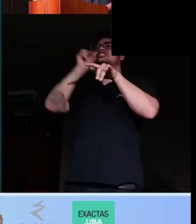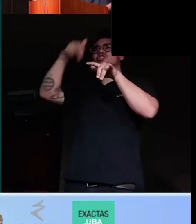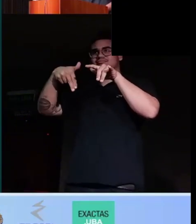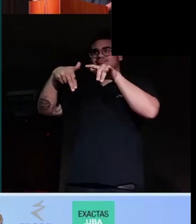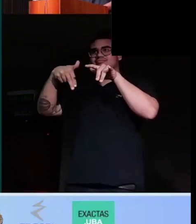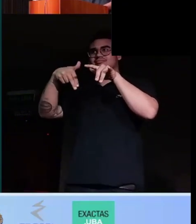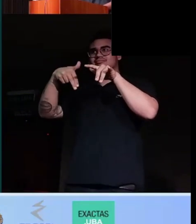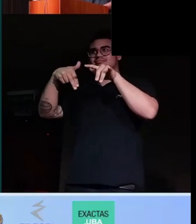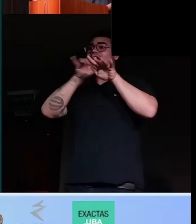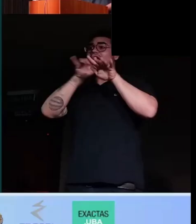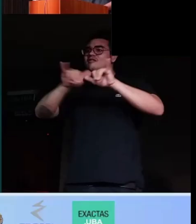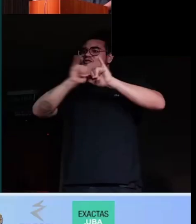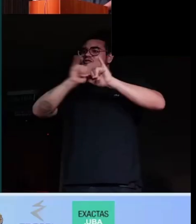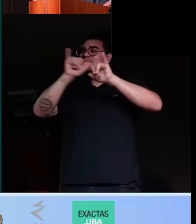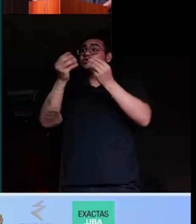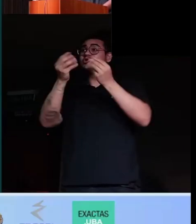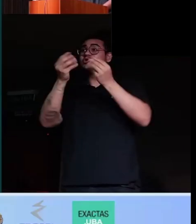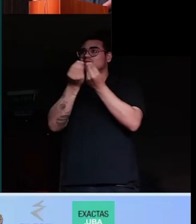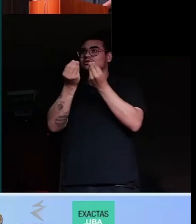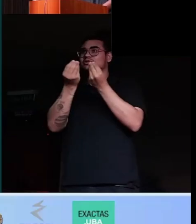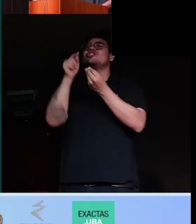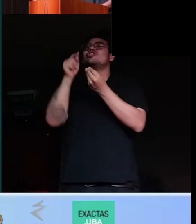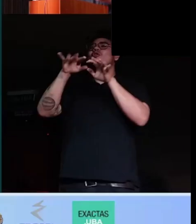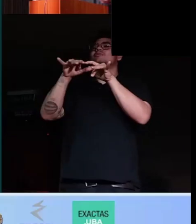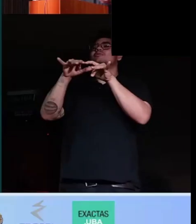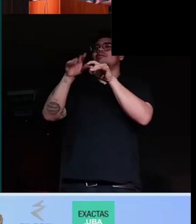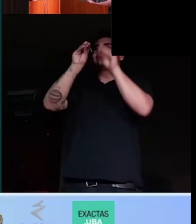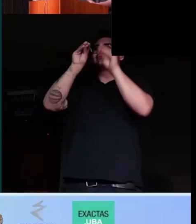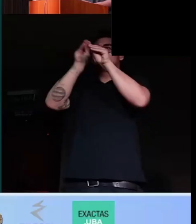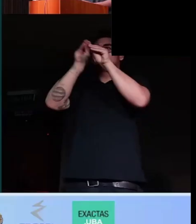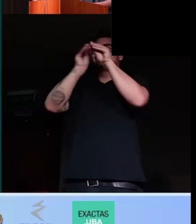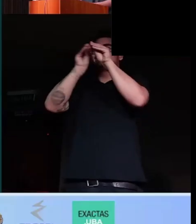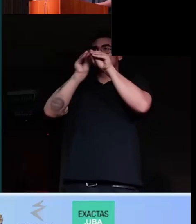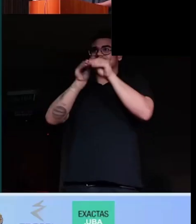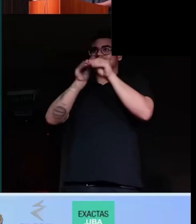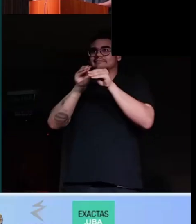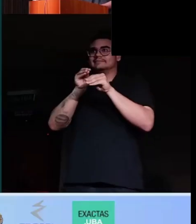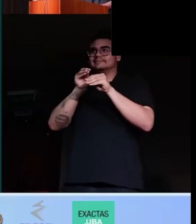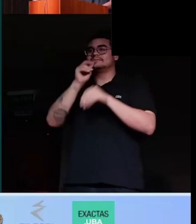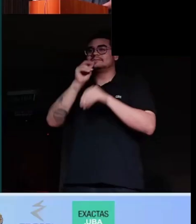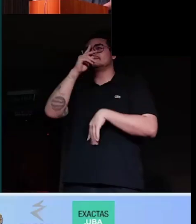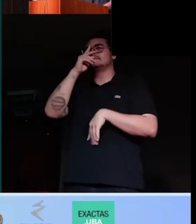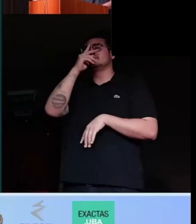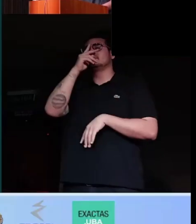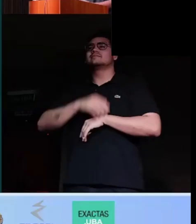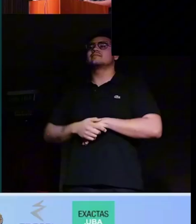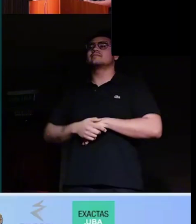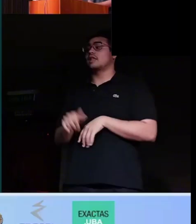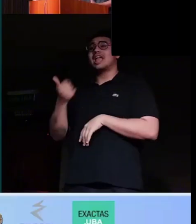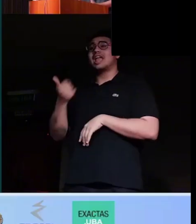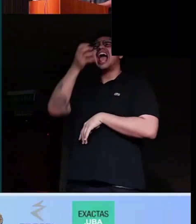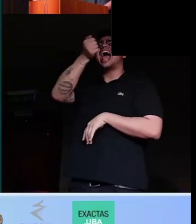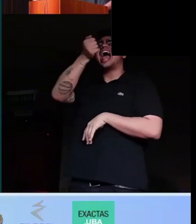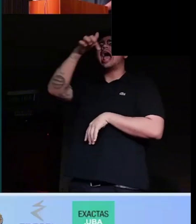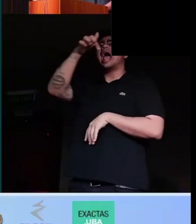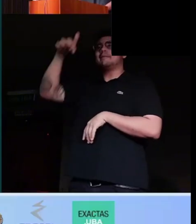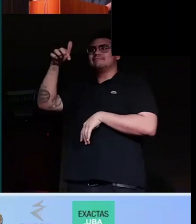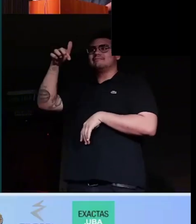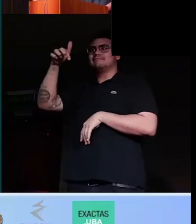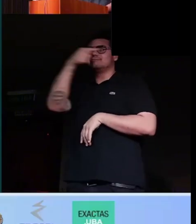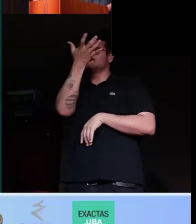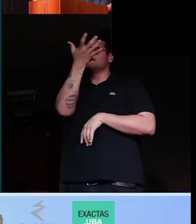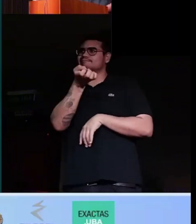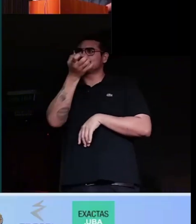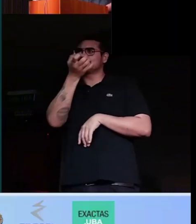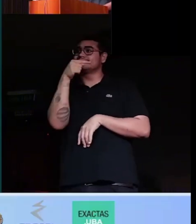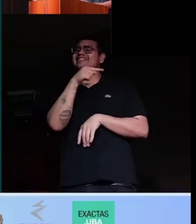es bastante accesible. La aplicación que estoy desarrollando está en una etapa muy básica